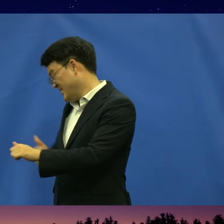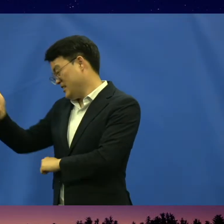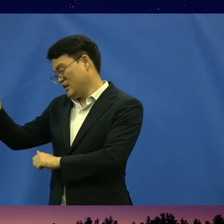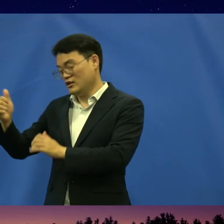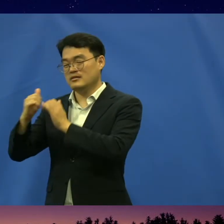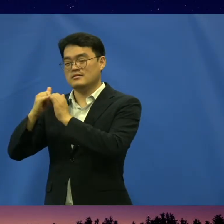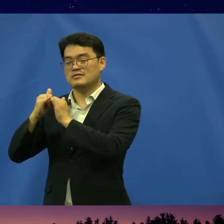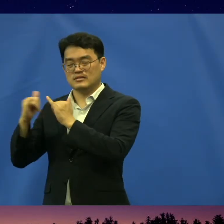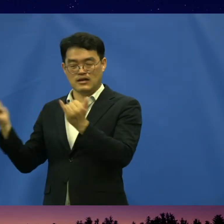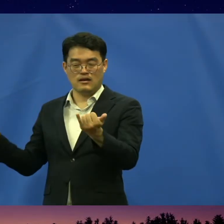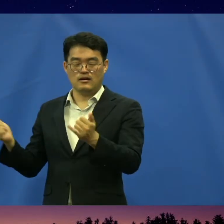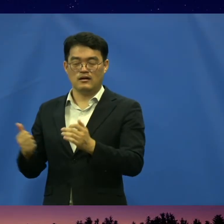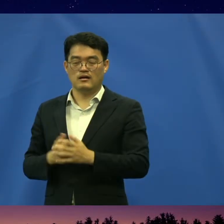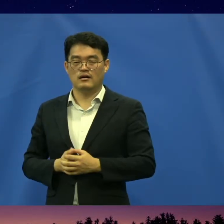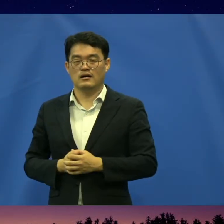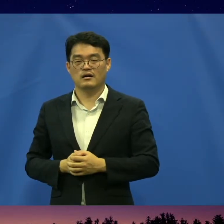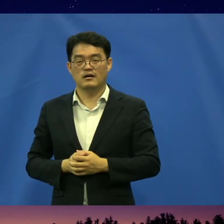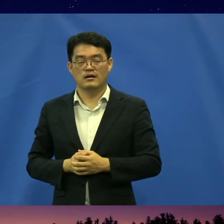배교의 유혹,